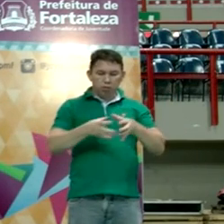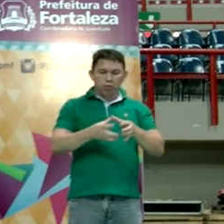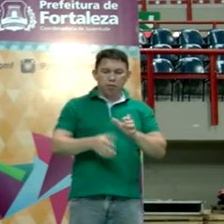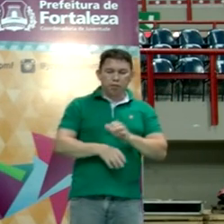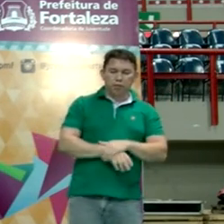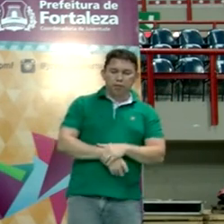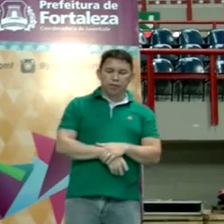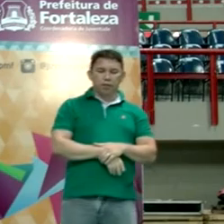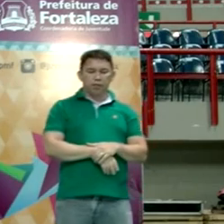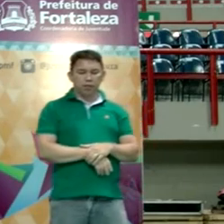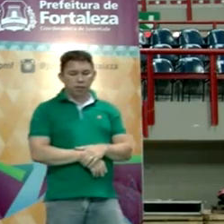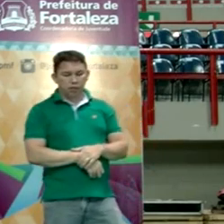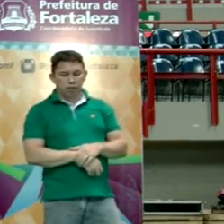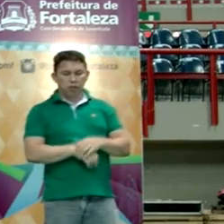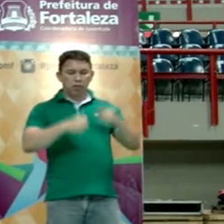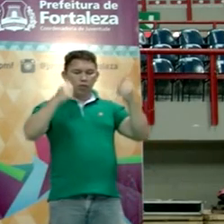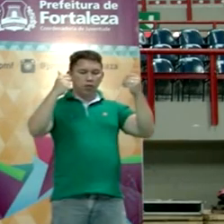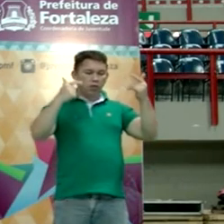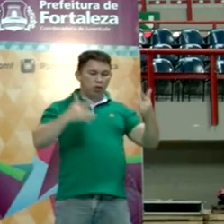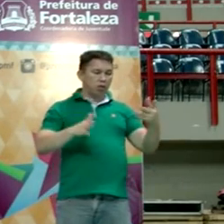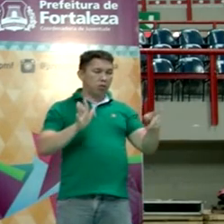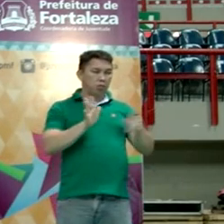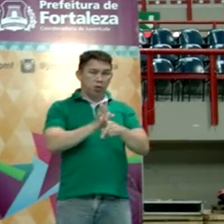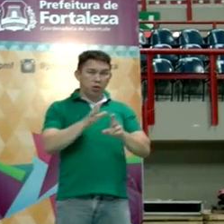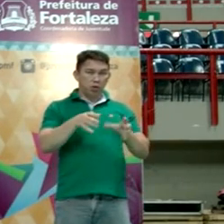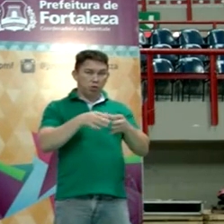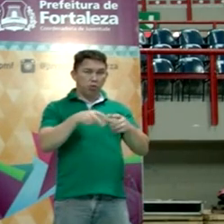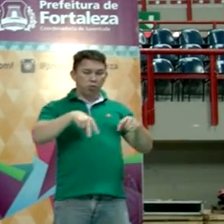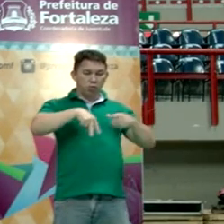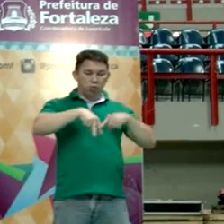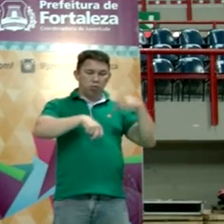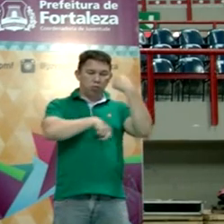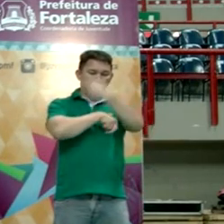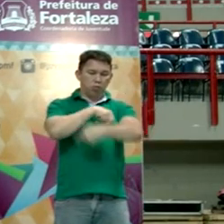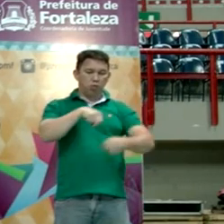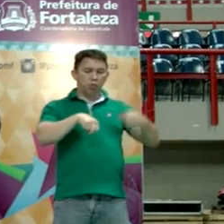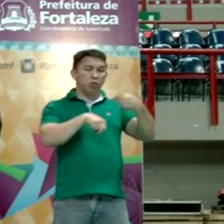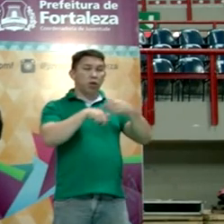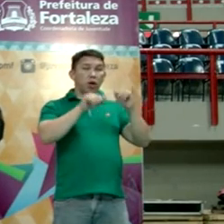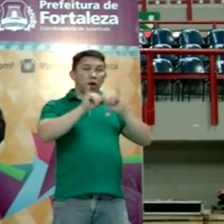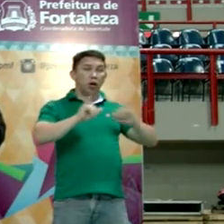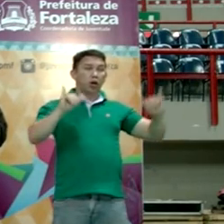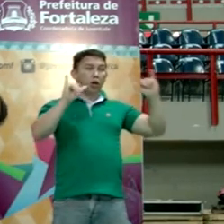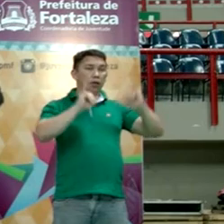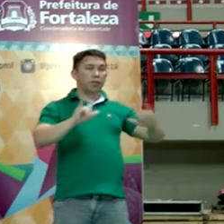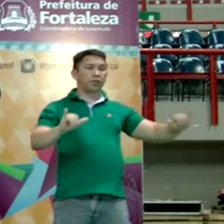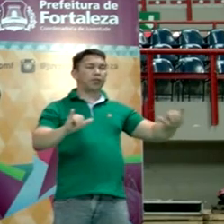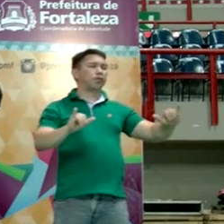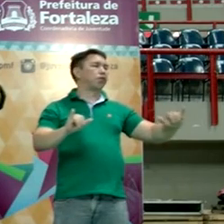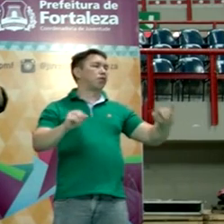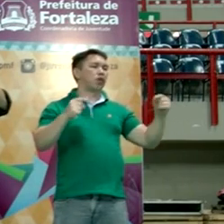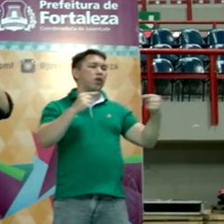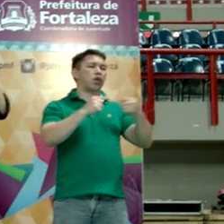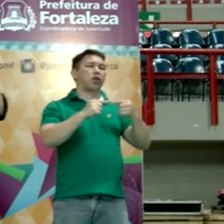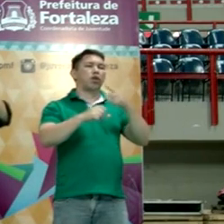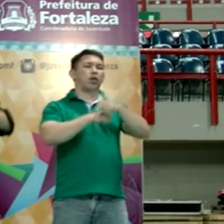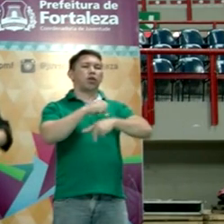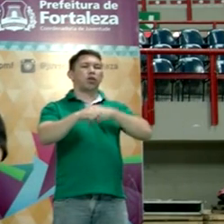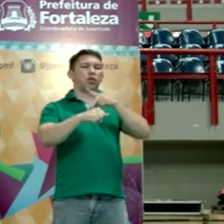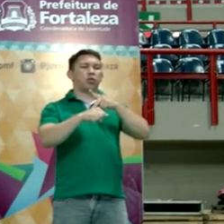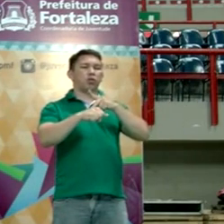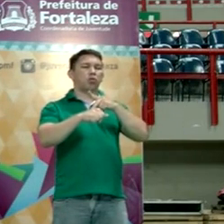amigo, quando você fala dos Vingadores, você está falando de uma propaganda direta